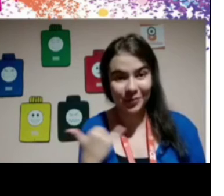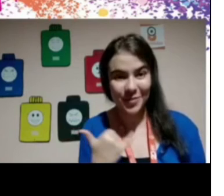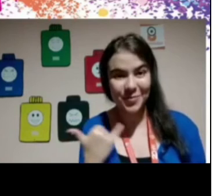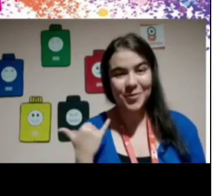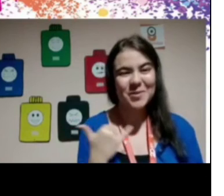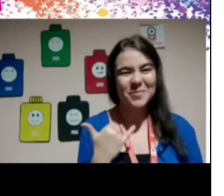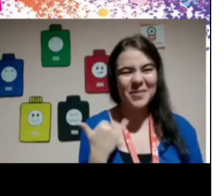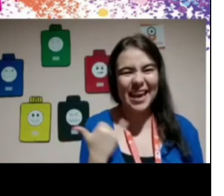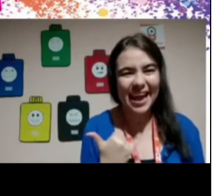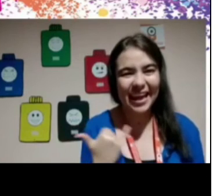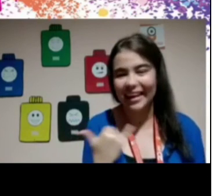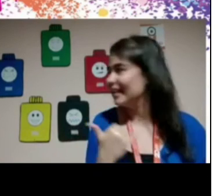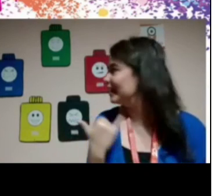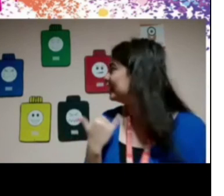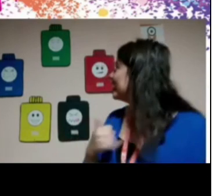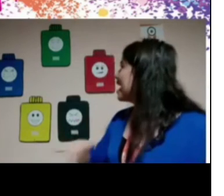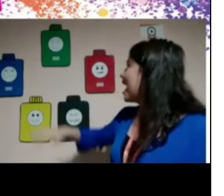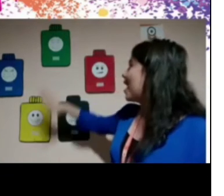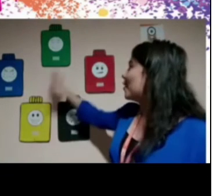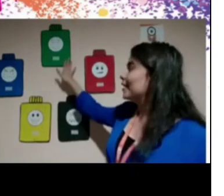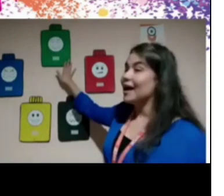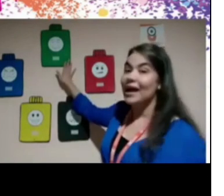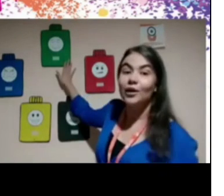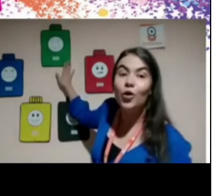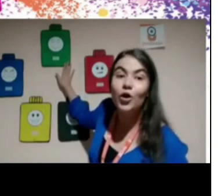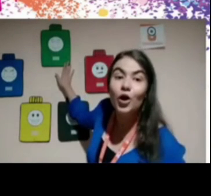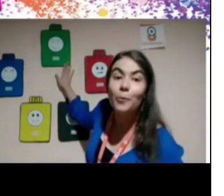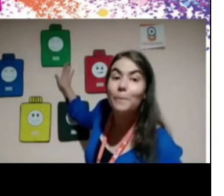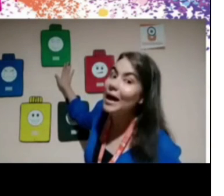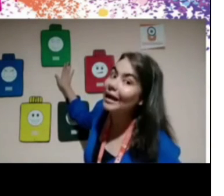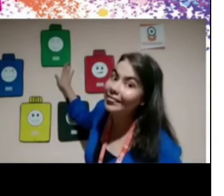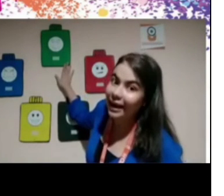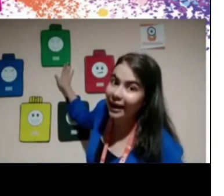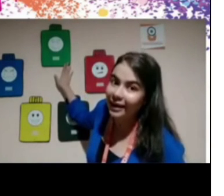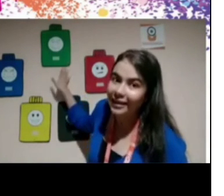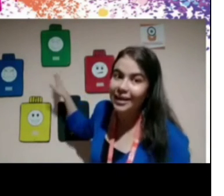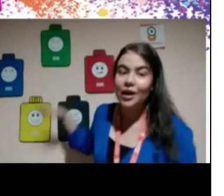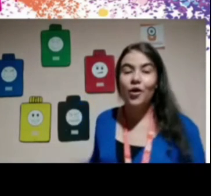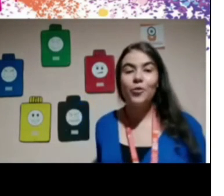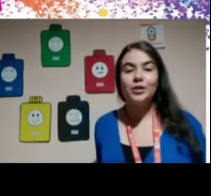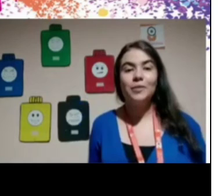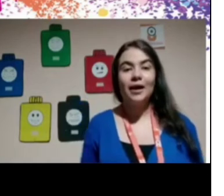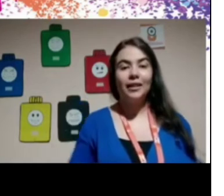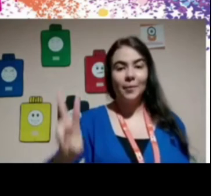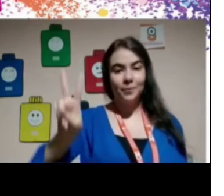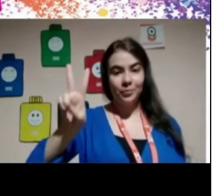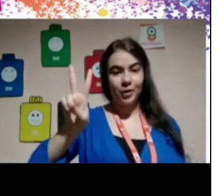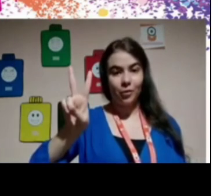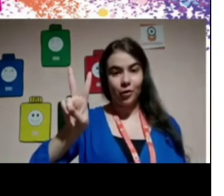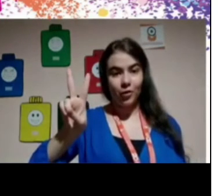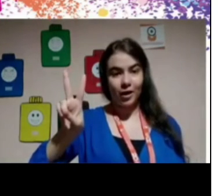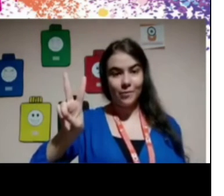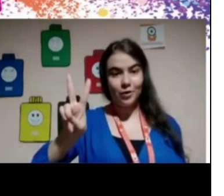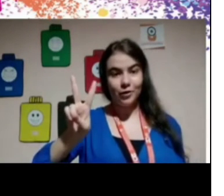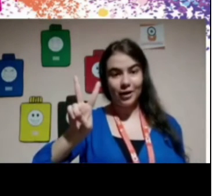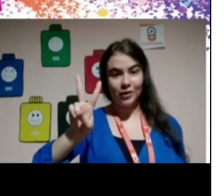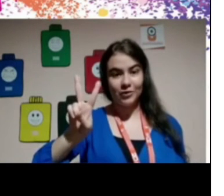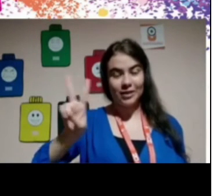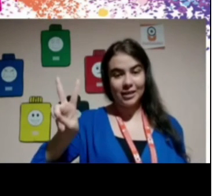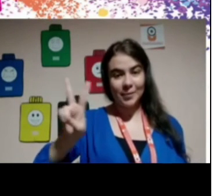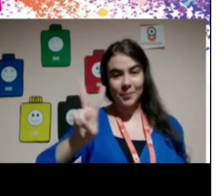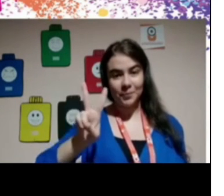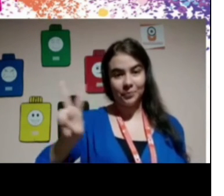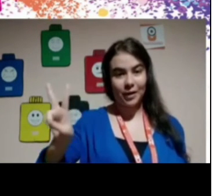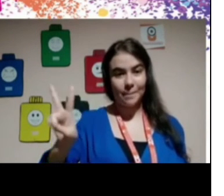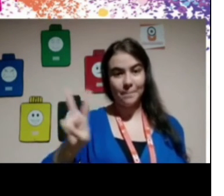azul. Muy bien. Ahora el color verde. ¿Cómo es verde? Colocamos los